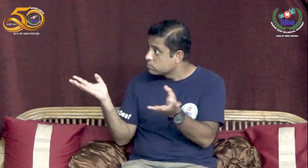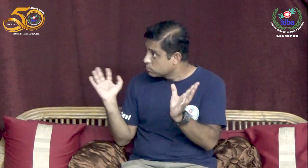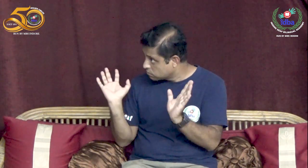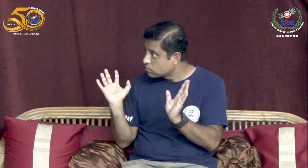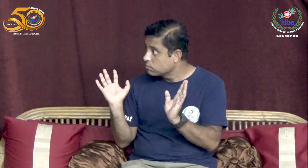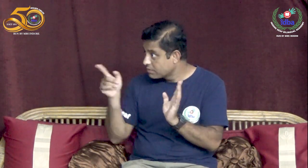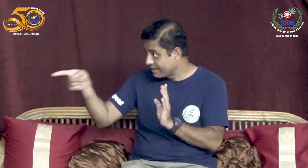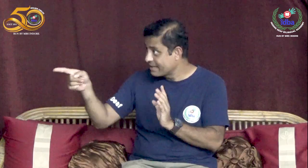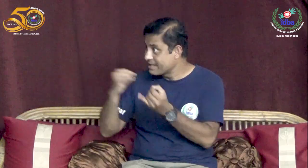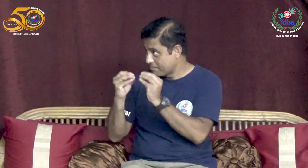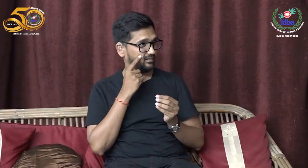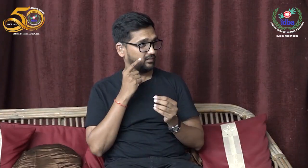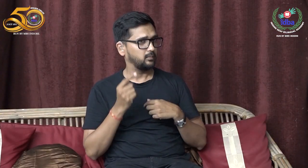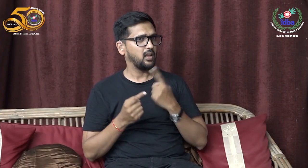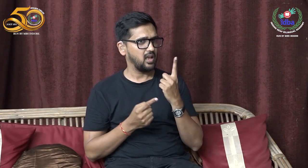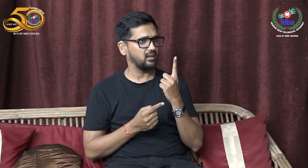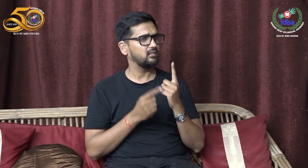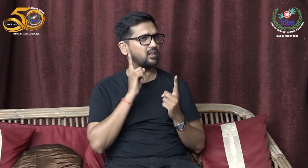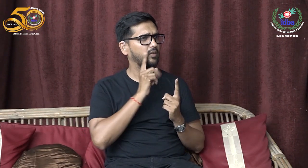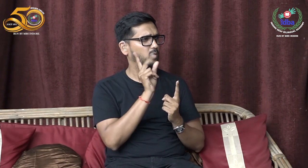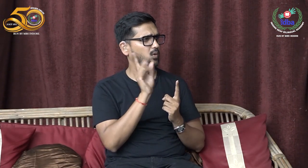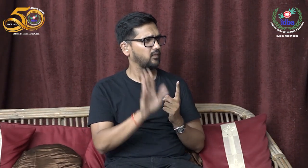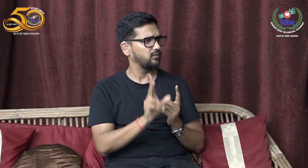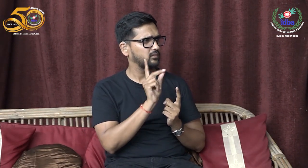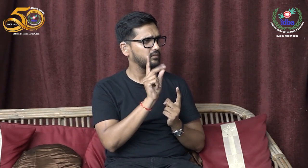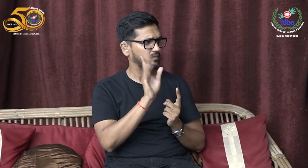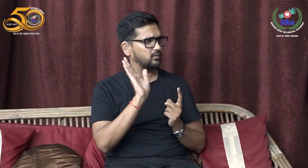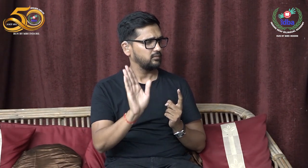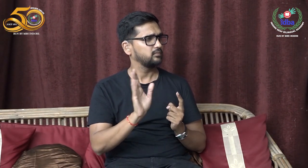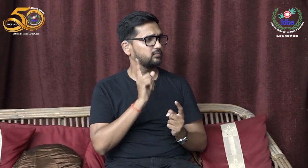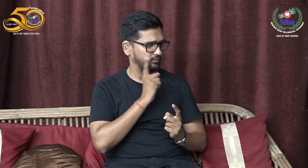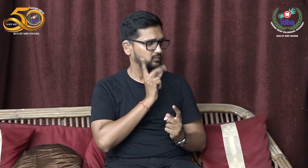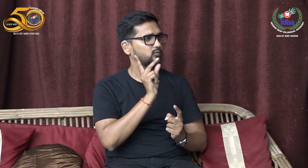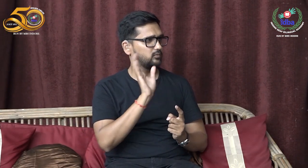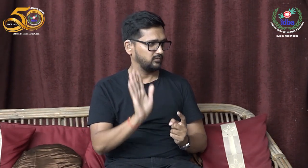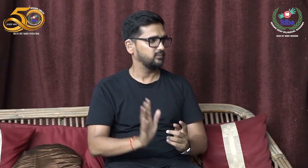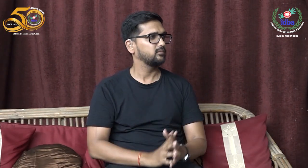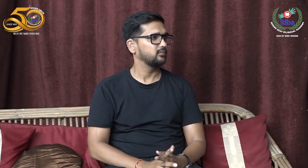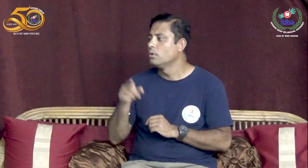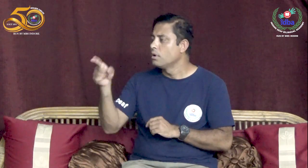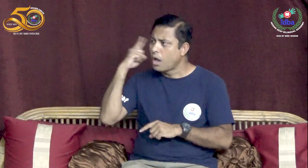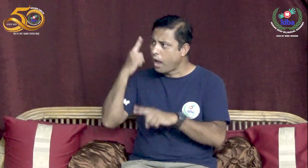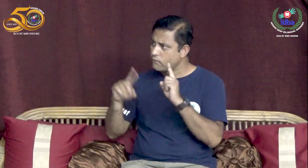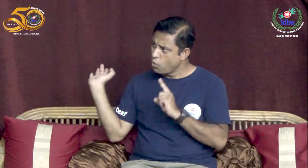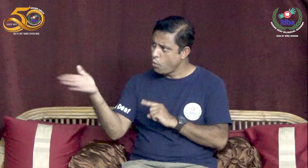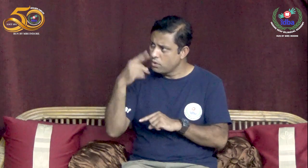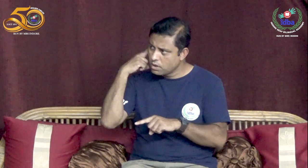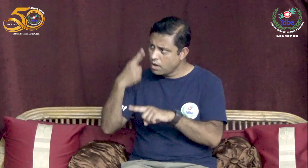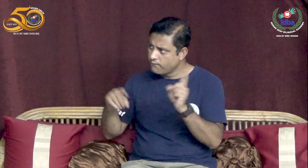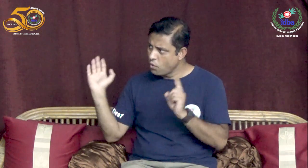वहाँ पर। बहुत सारे डेफ हैं? अच्छा, एसबीआई में नहीं, मैं अकेला हूँ, एक मेरा- और भी है। हम 2 डेफ लोग हैं। तो आप तो हार्ड सब ऑफ